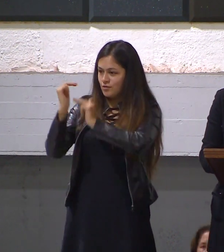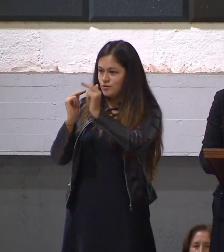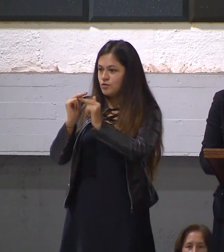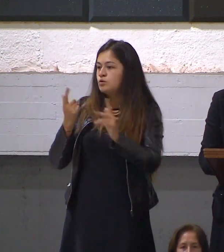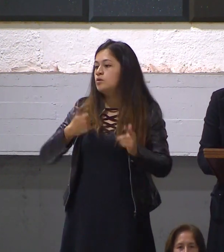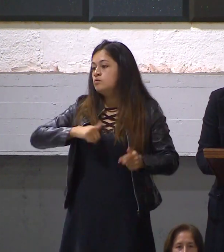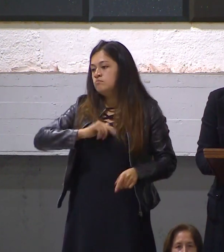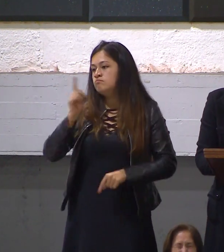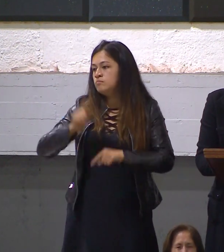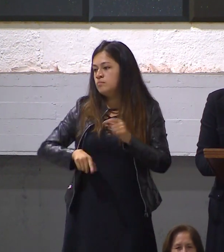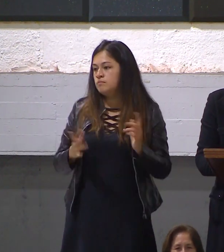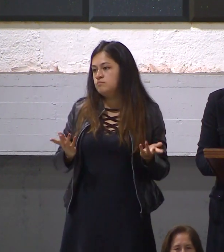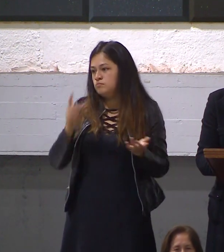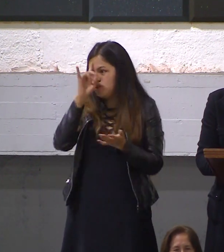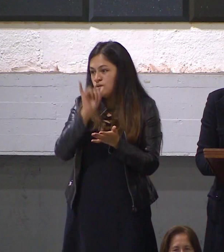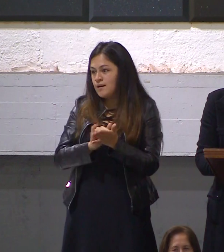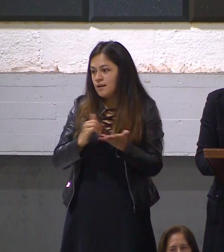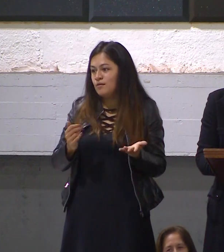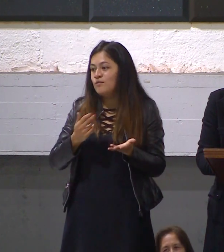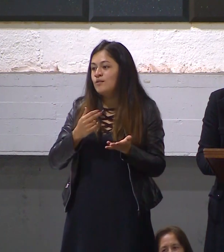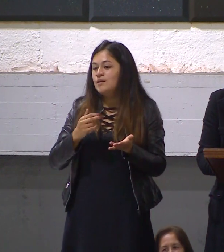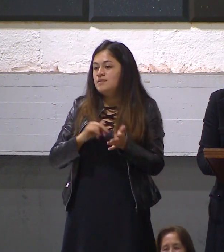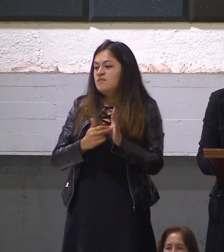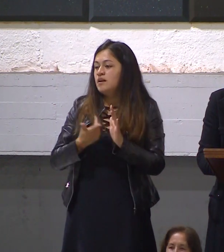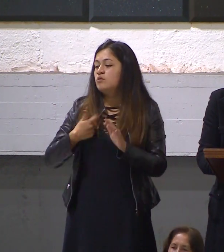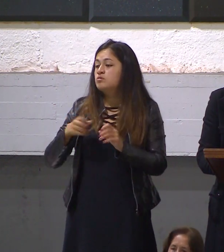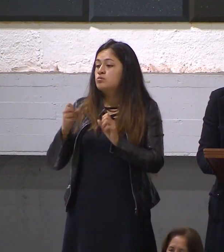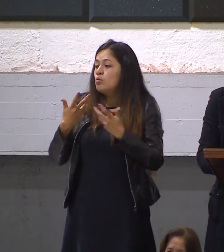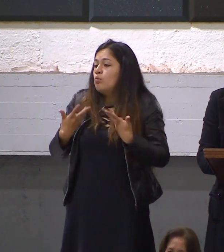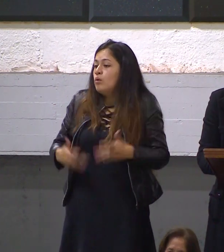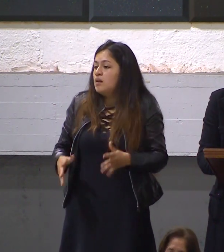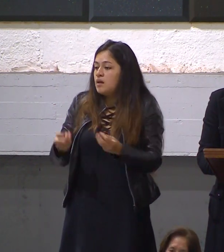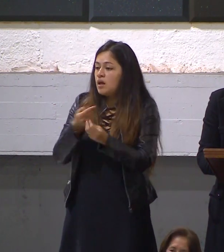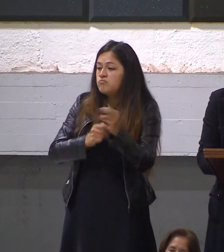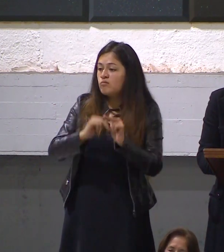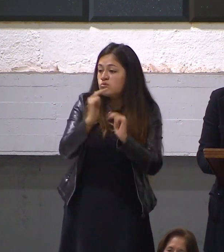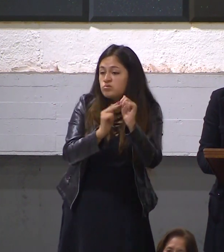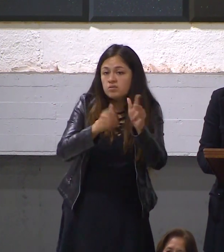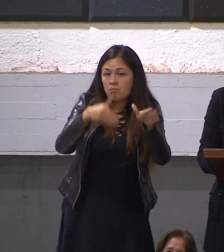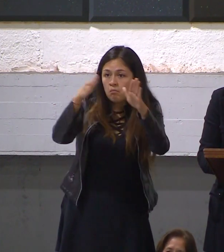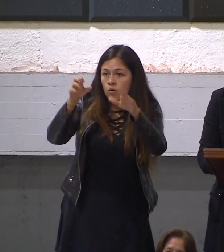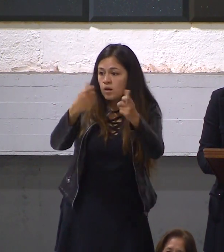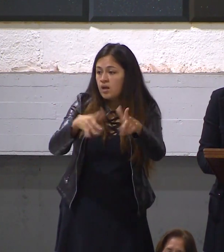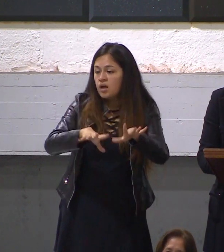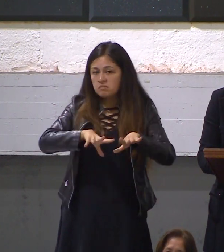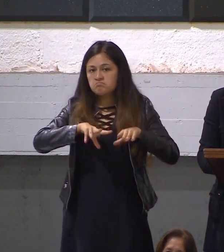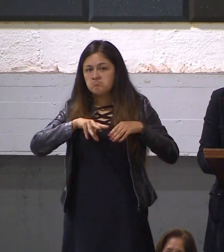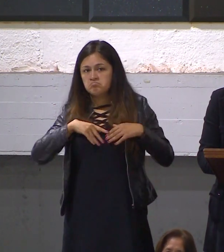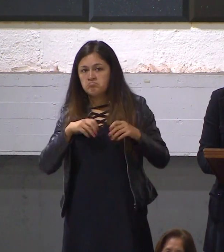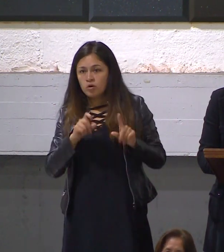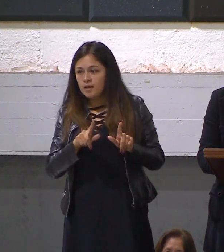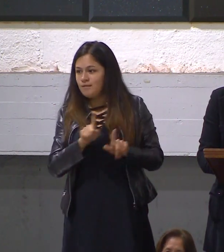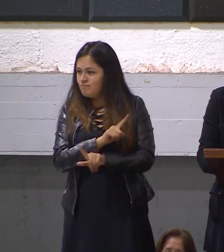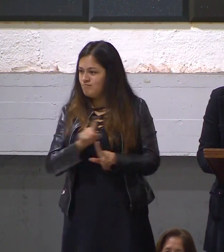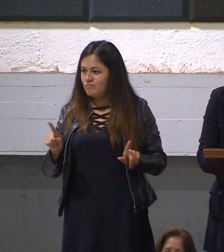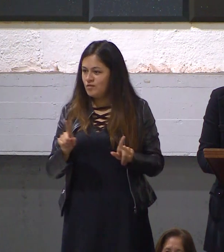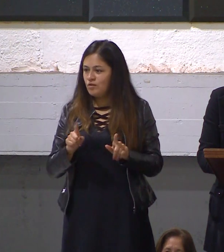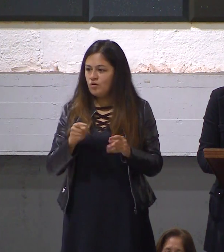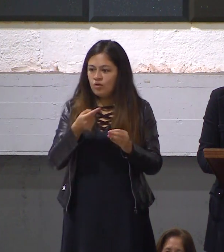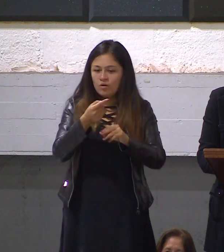tampoco podemos creo yo que no podemos caer en los conformismos de lo que nos quieran dar y de lo que nos quieran proponer